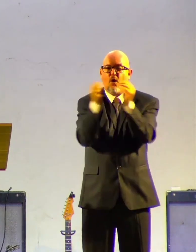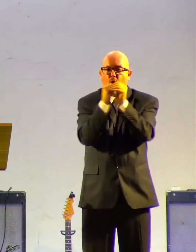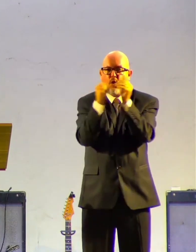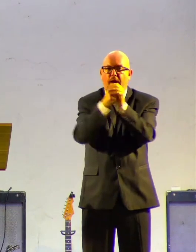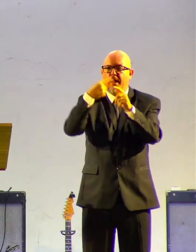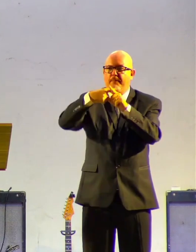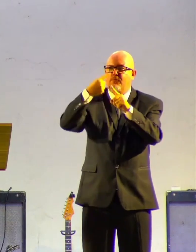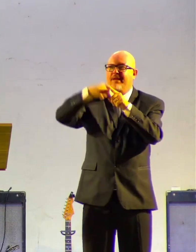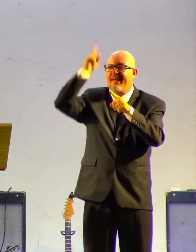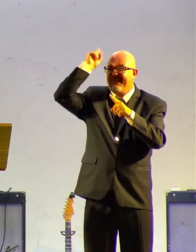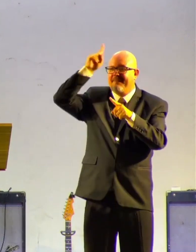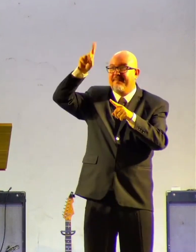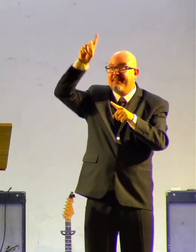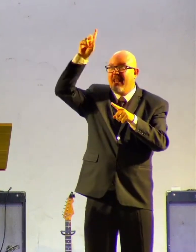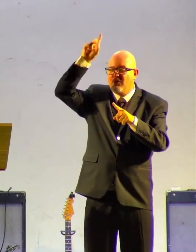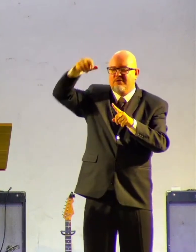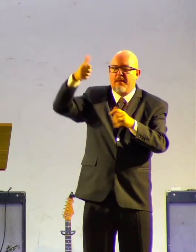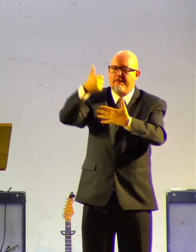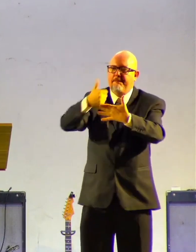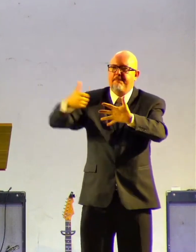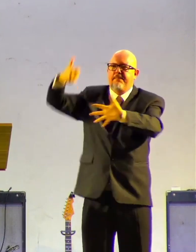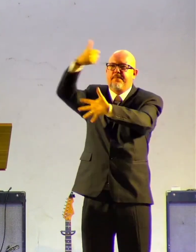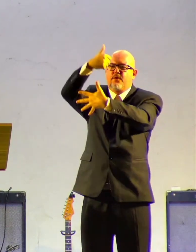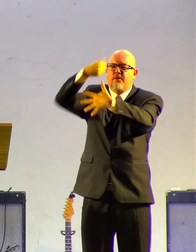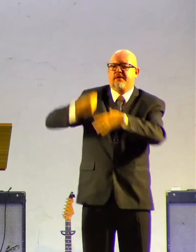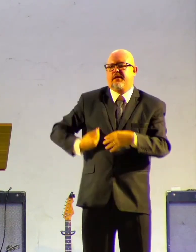orar, porque Deus é prioridade na nossa vida.